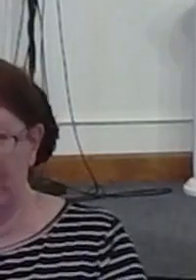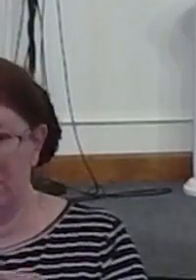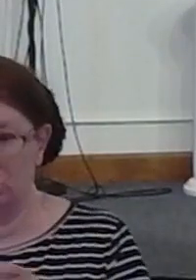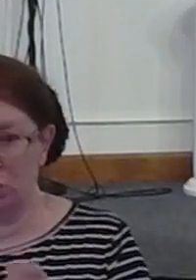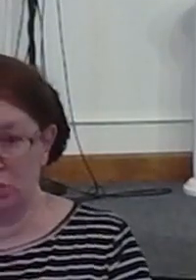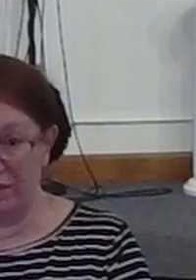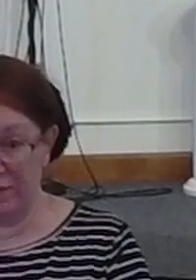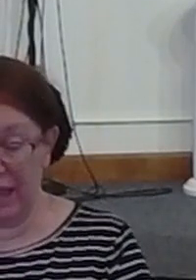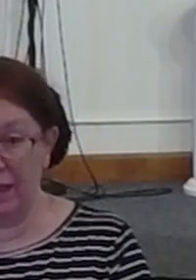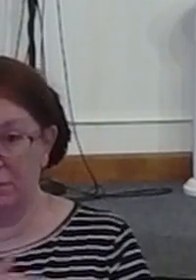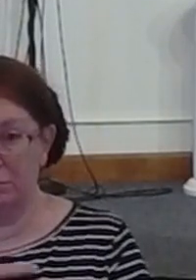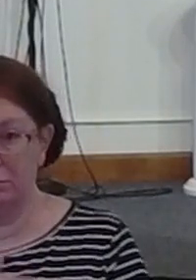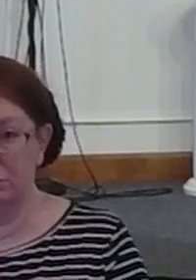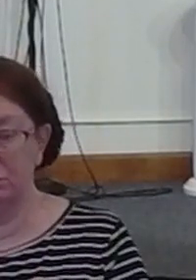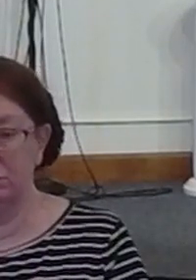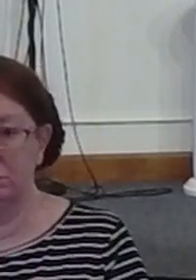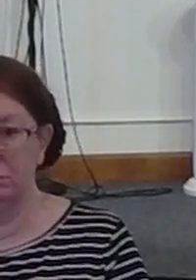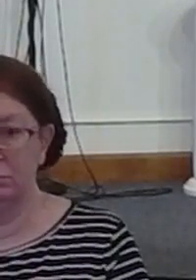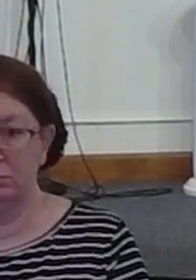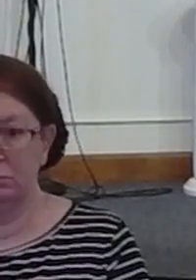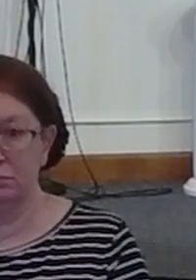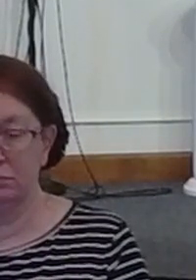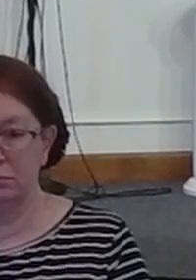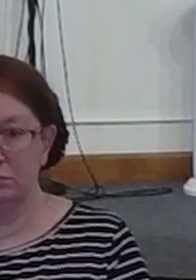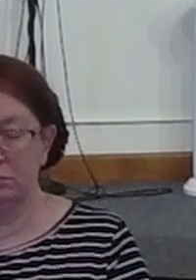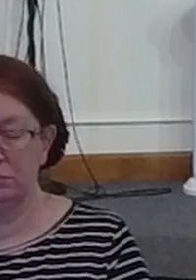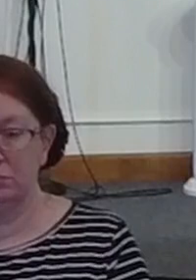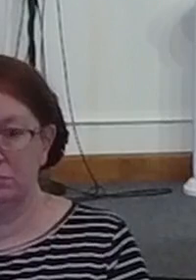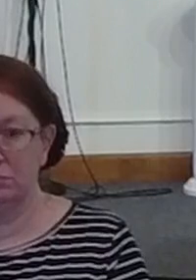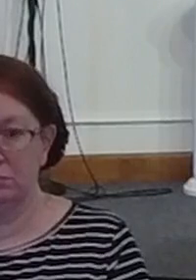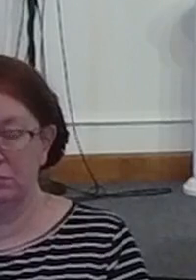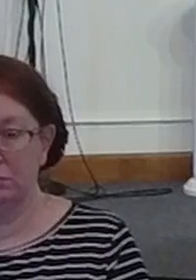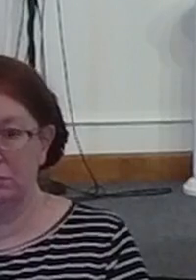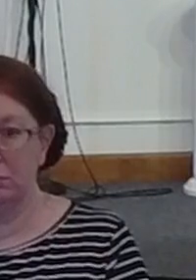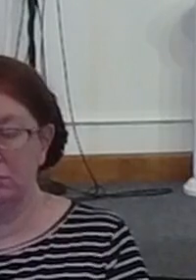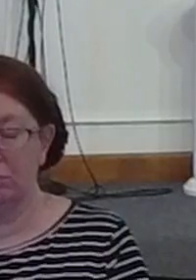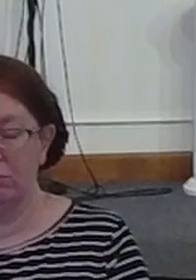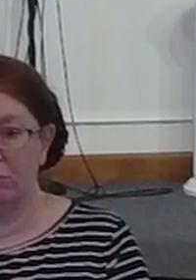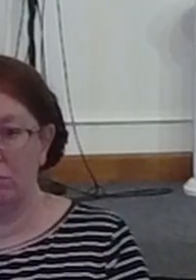El hermano Rick Gilly va a estar manejando ese grupo.